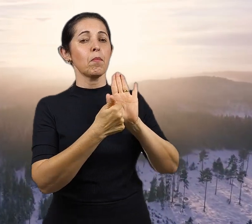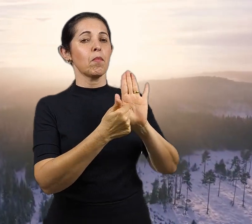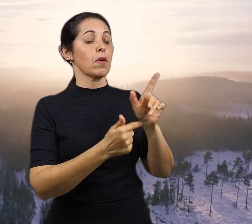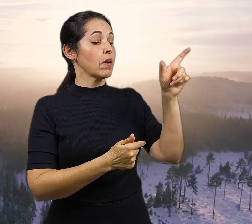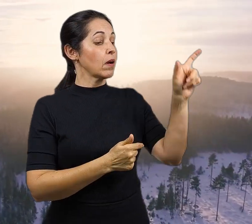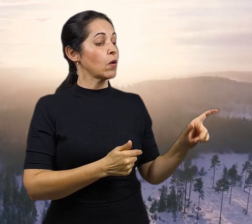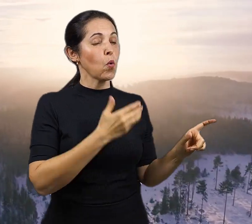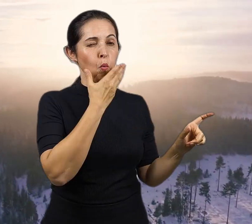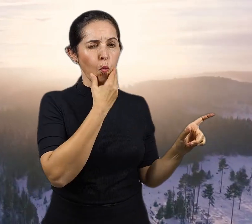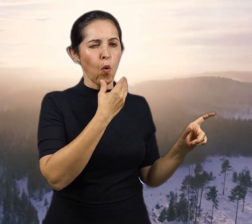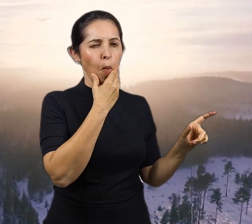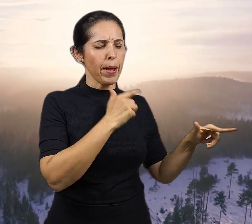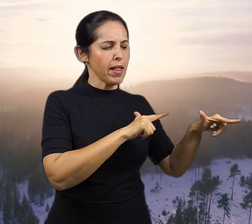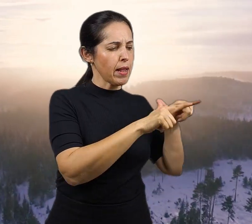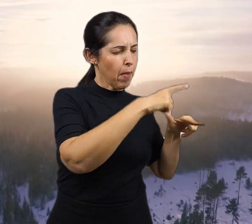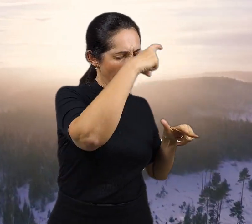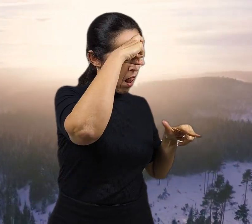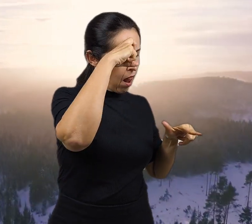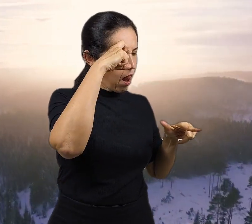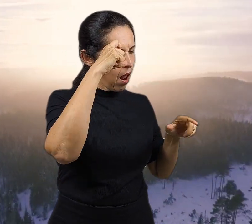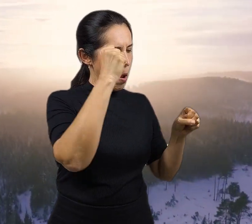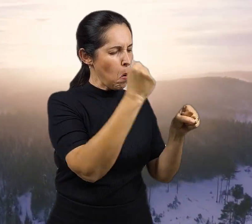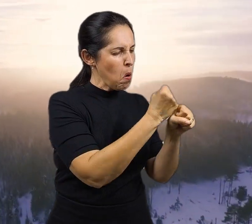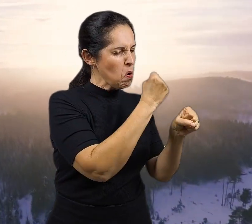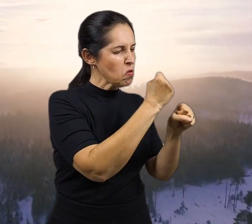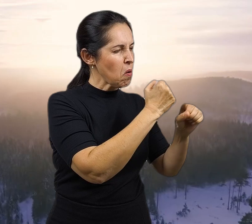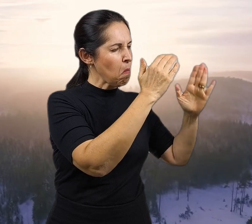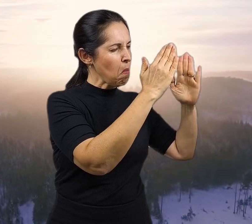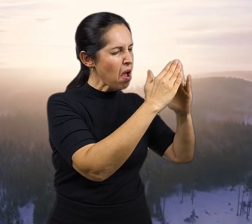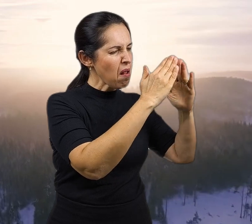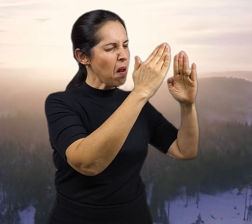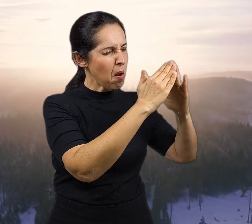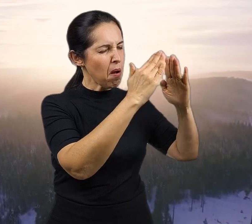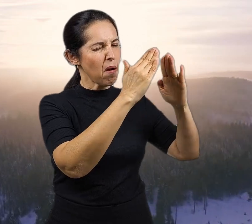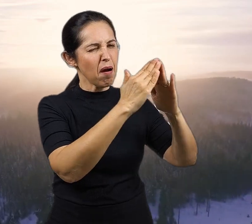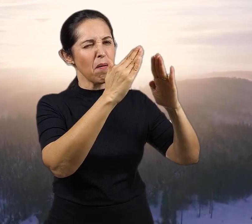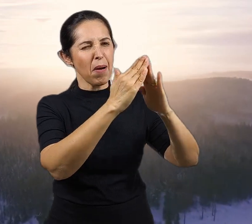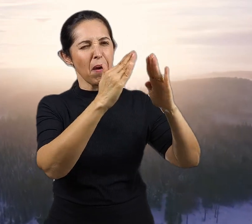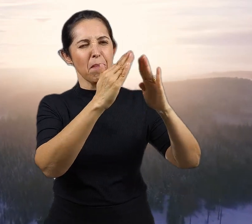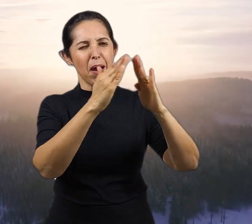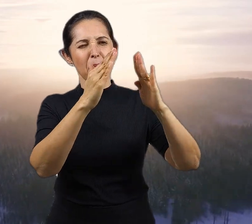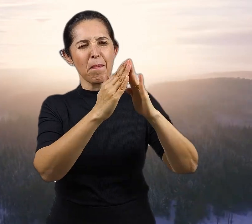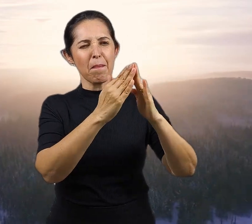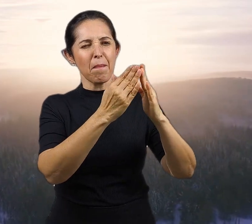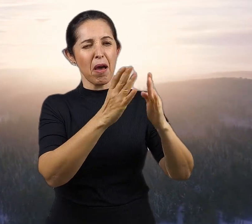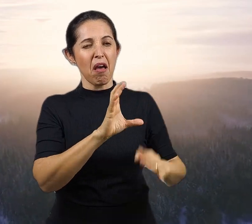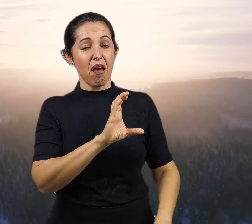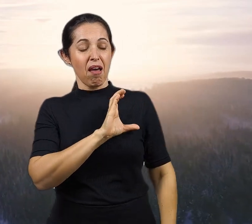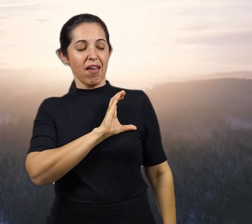construía outro, e depois outro, e outro, e outro. De repente ele disse: agora eu vou me aposentar, agora vou